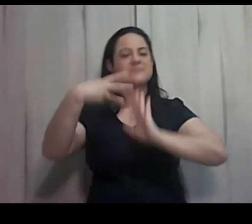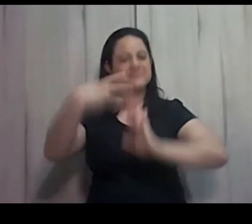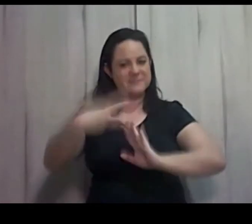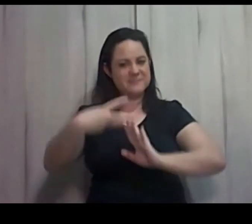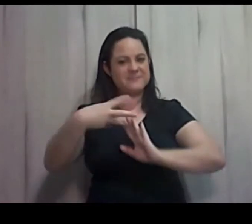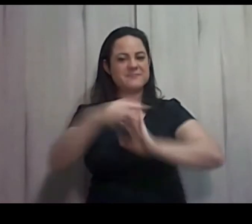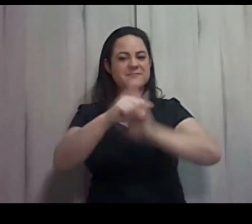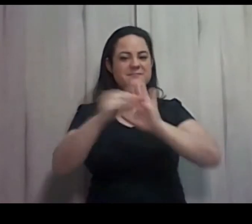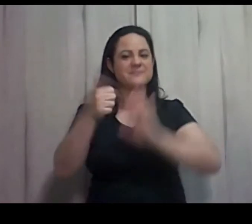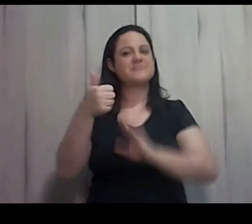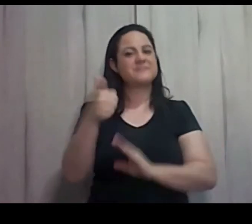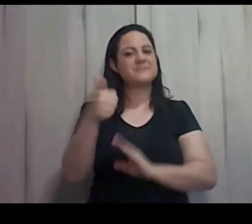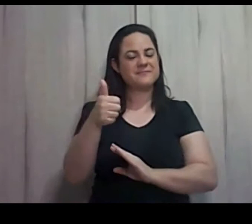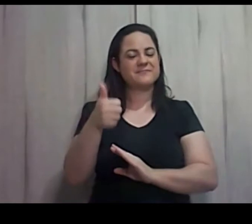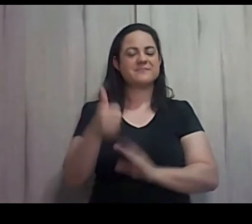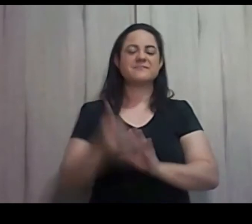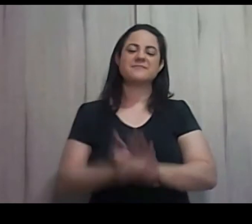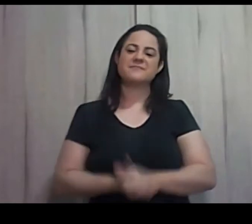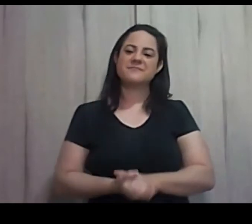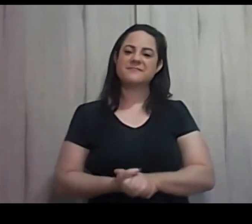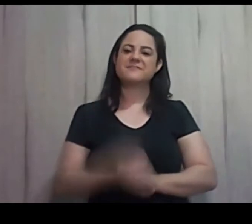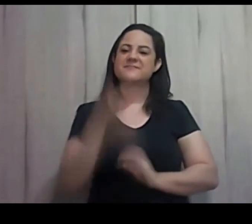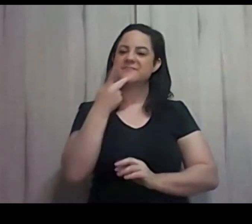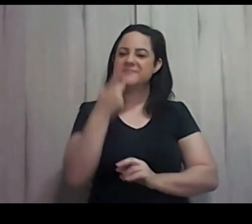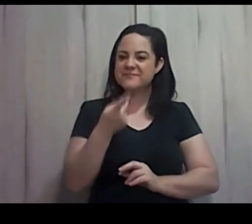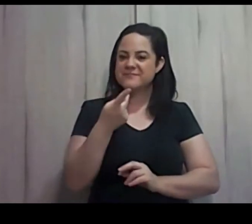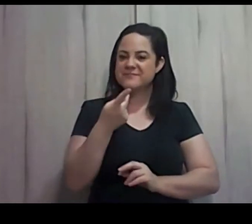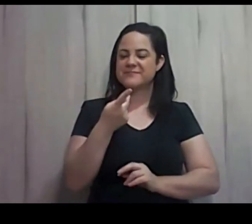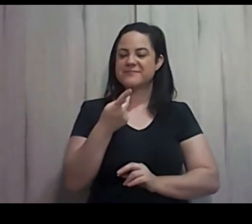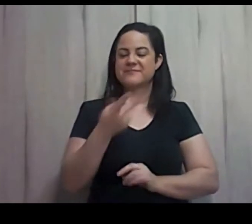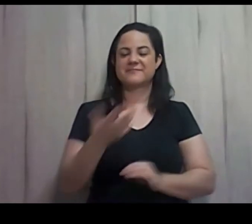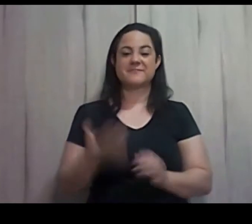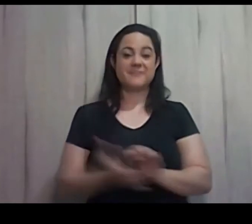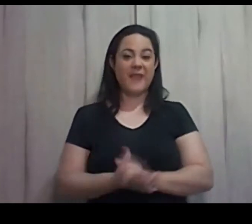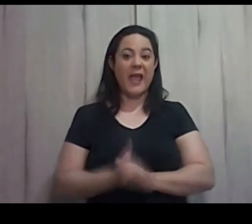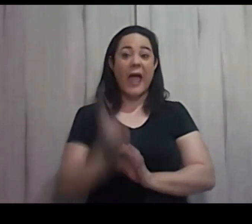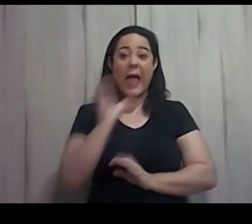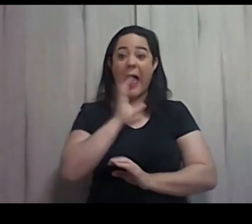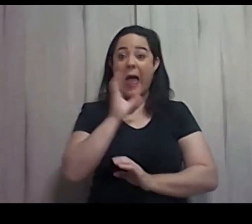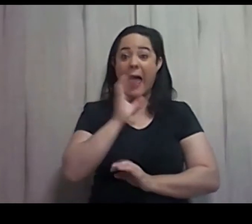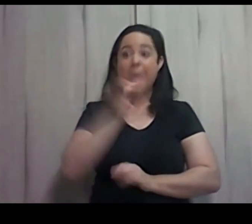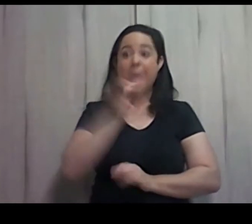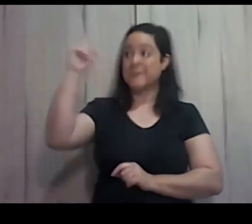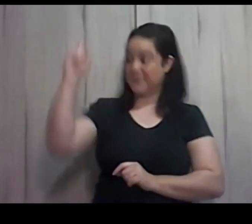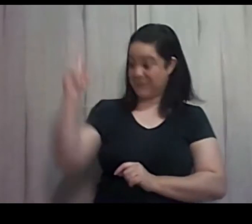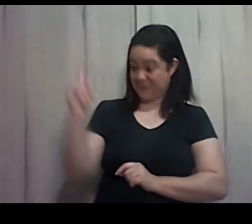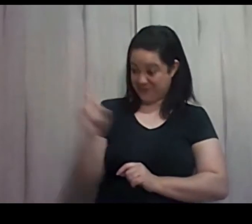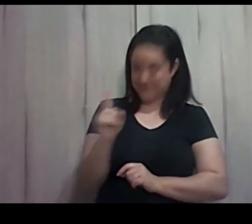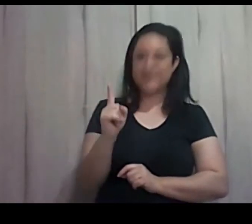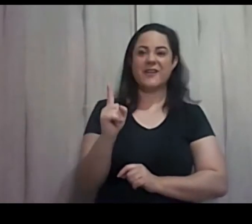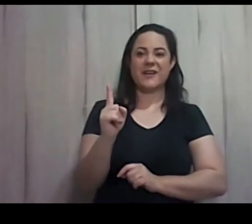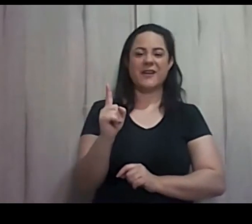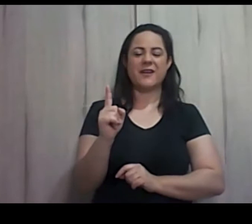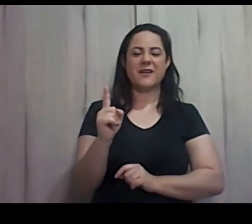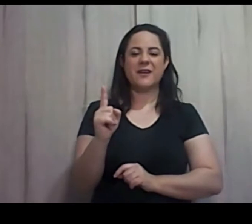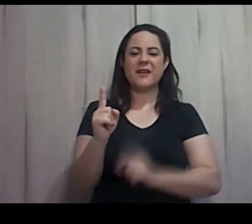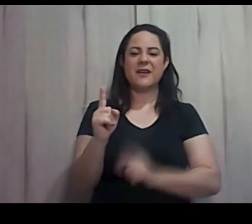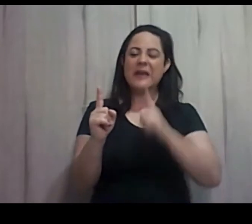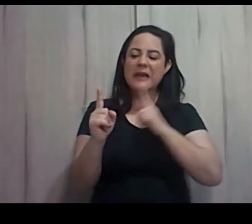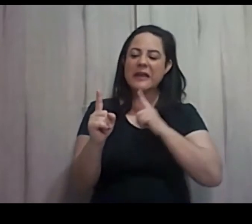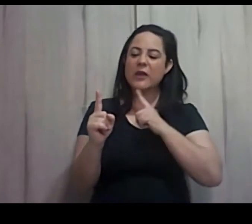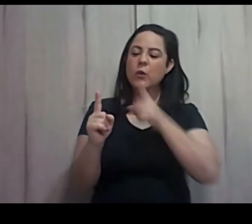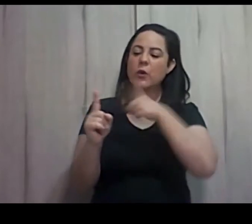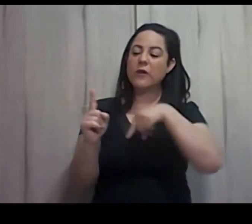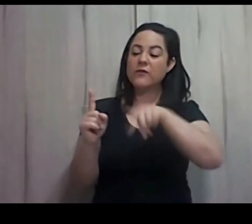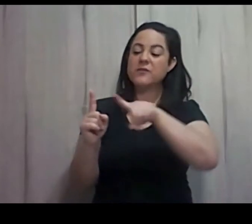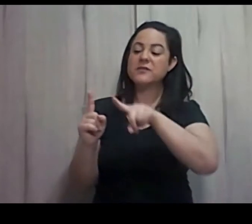11. Diz assim: venho em breve. Retenha o que você tem para que ninguém tome a